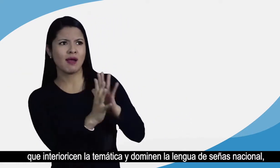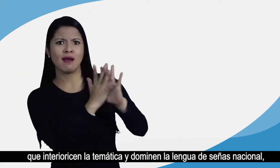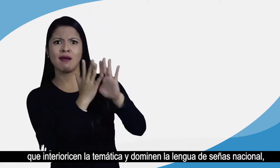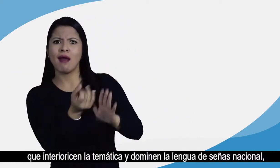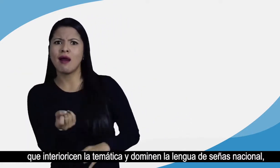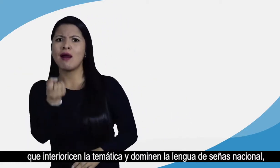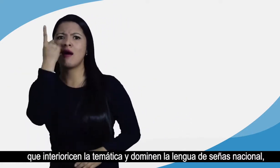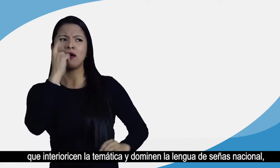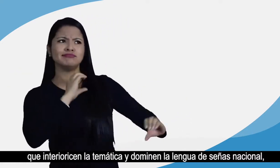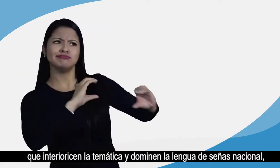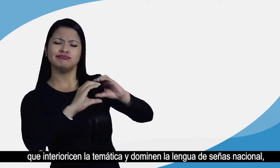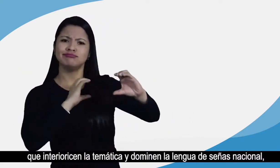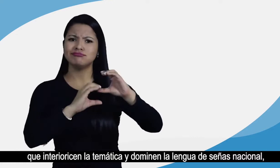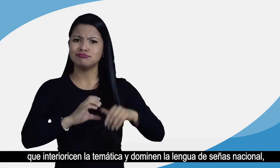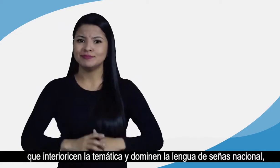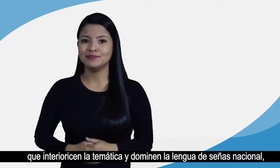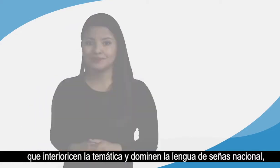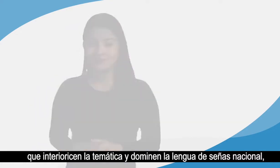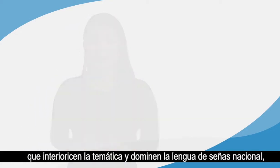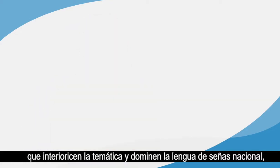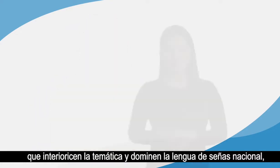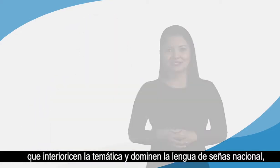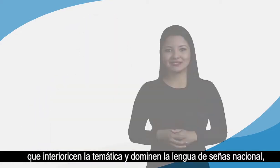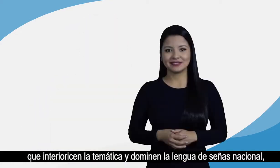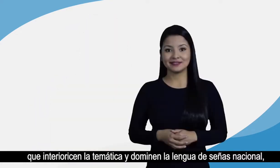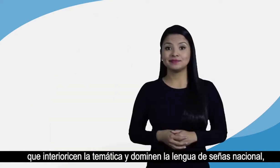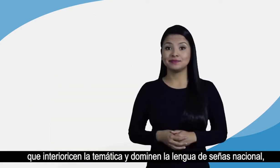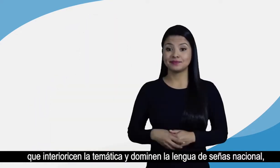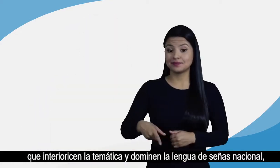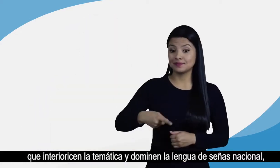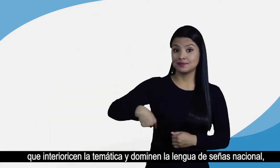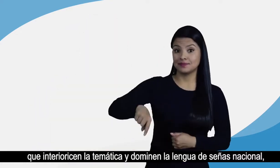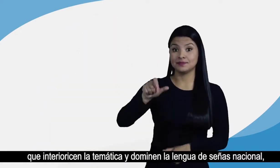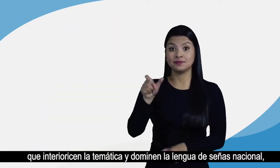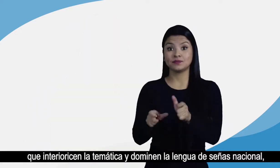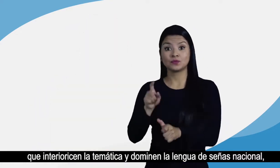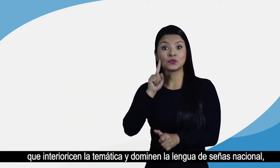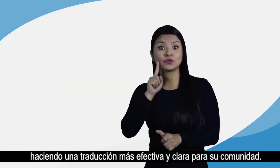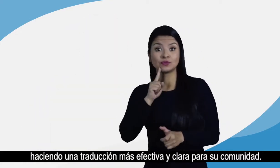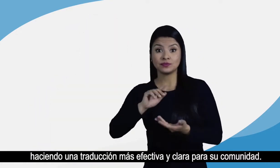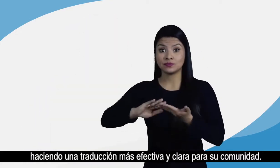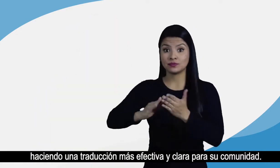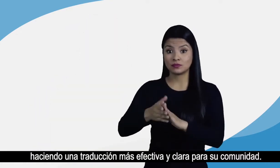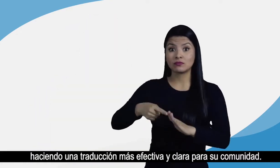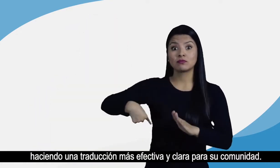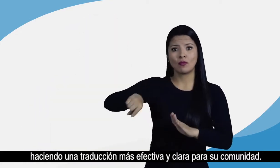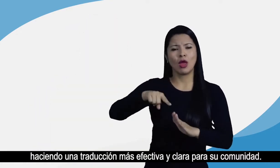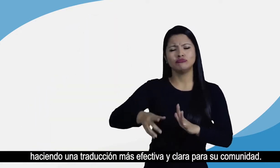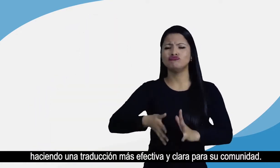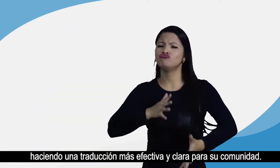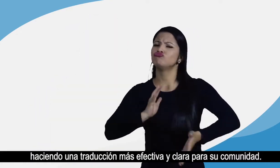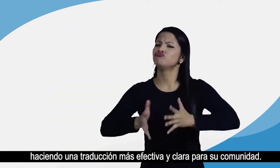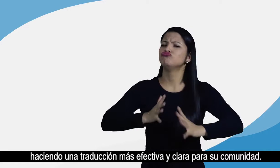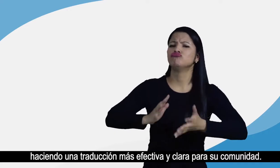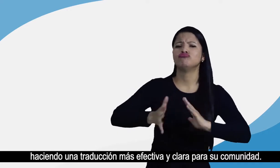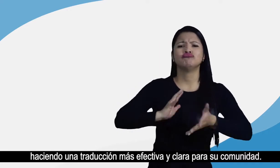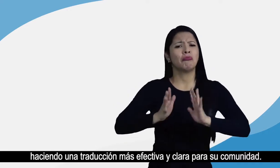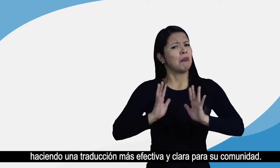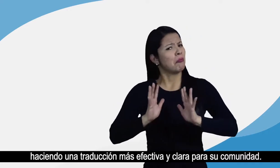que interioricen la temática y dominen la lengua de señas nacional, haciendo una traducción más efectiva